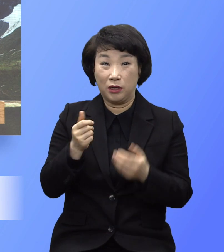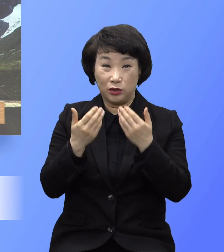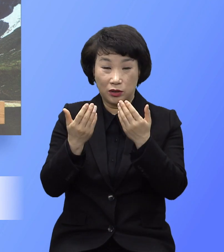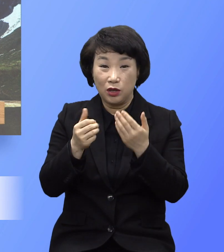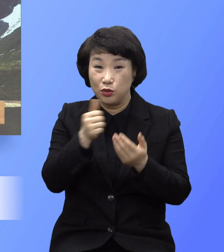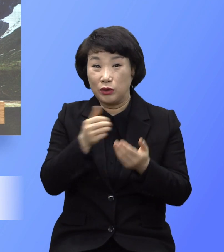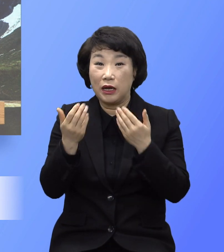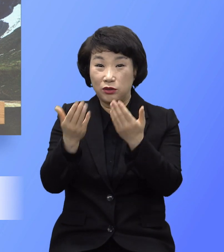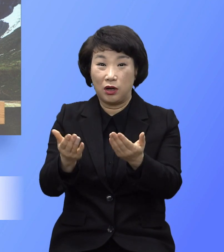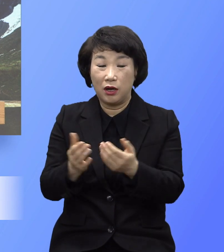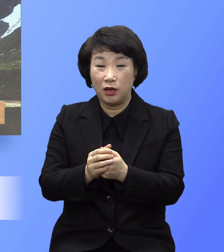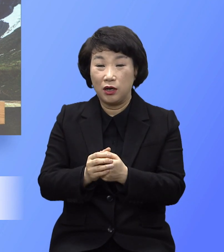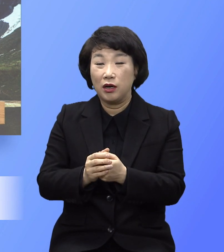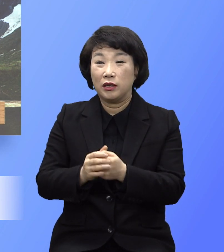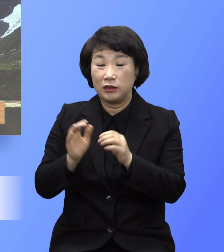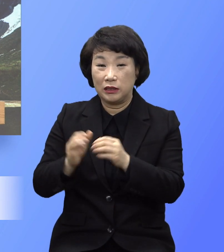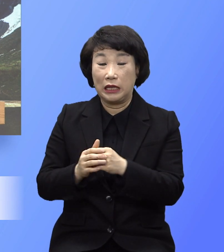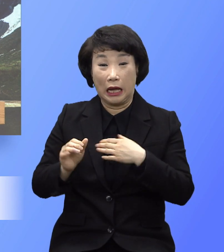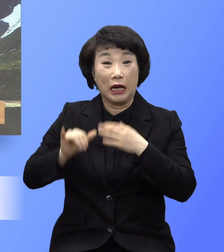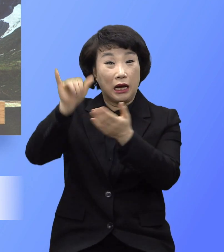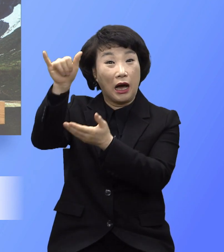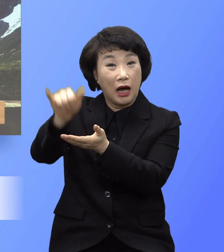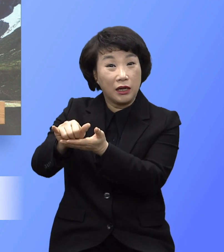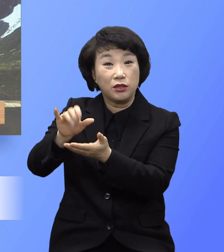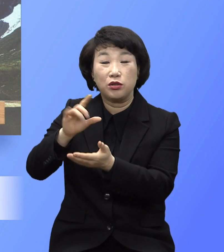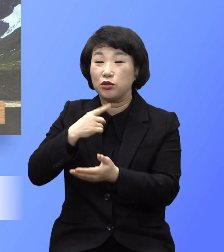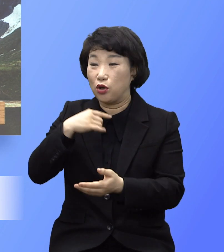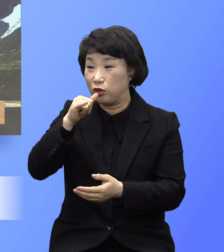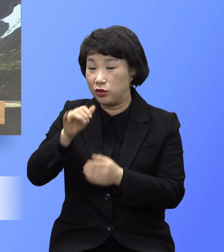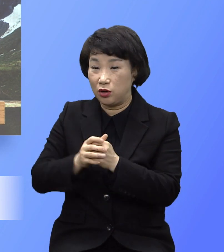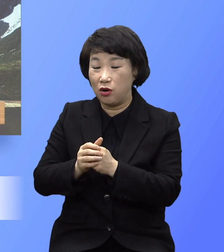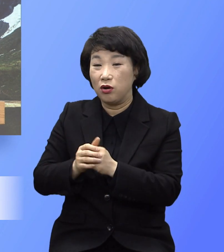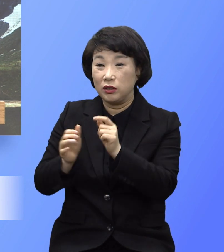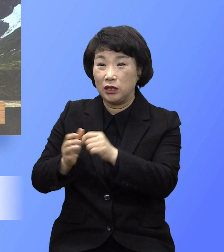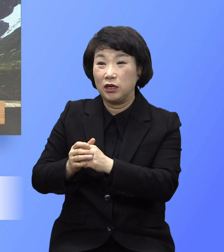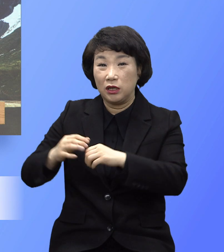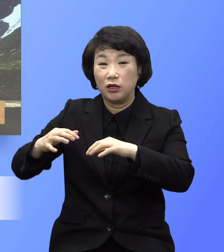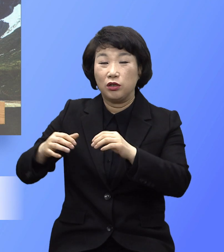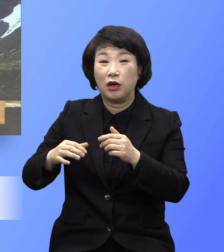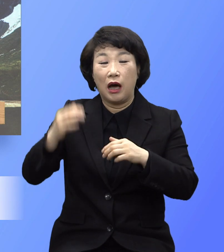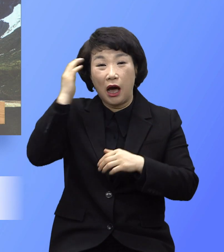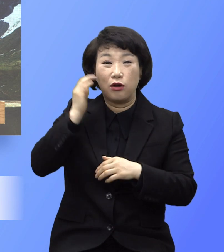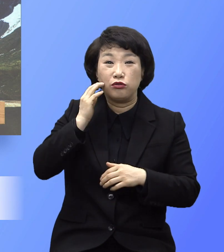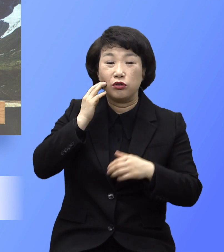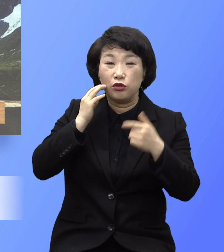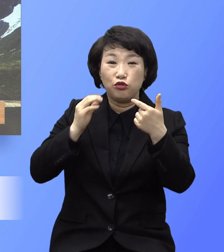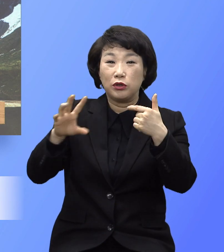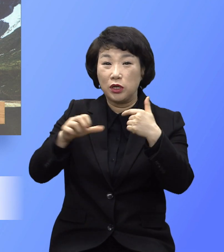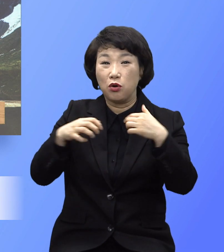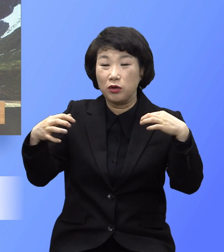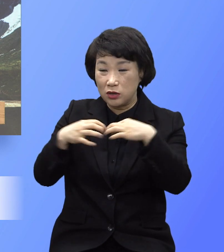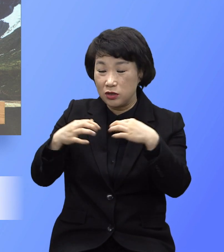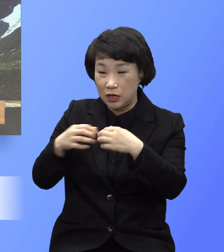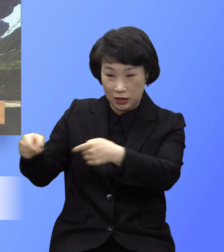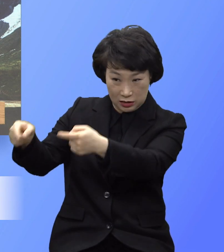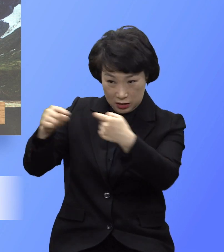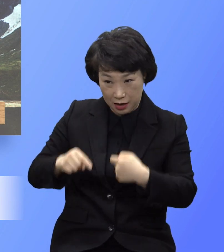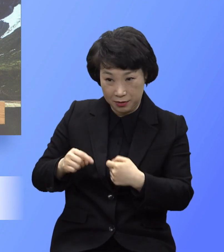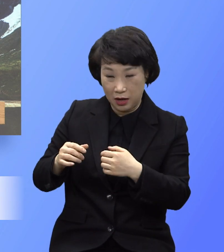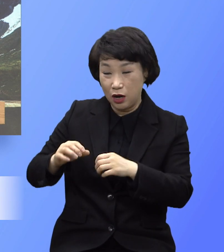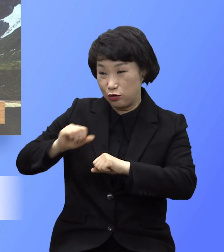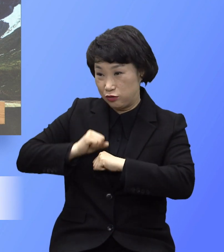참전 용사들을 모아서 대접하고 잘 이렇게 고맙다는 말씀을